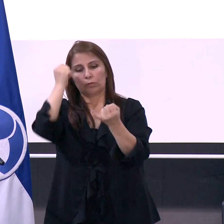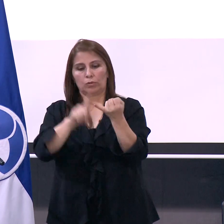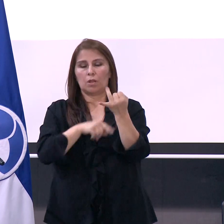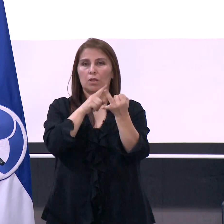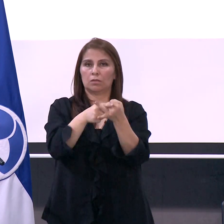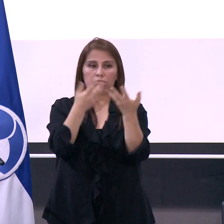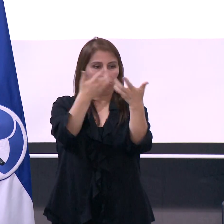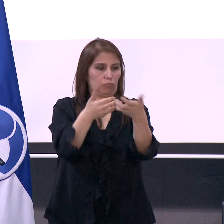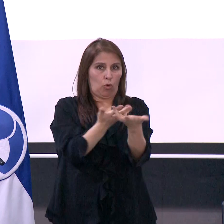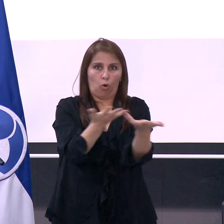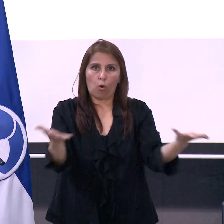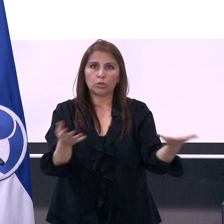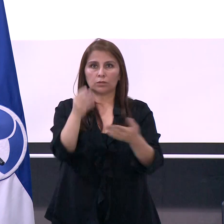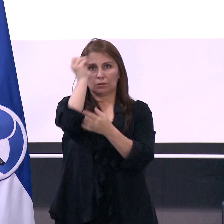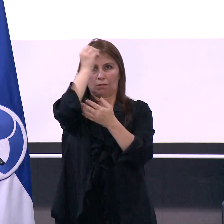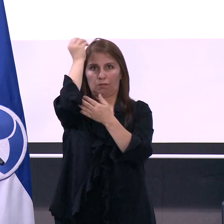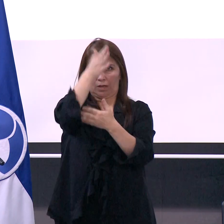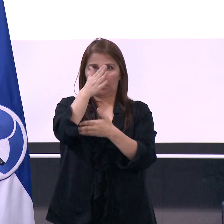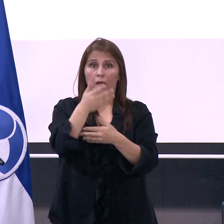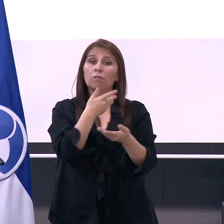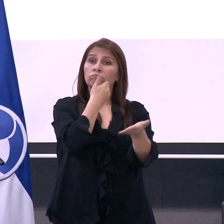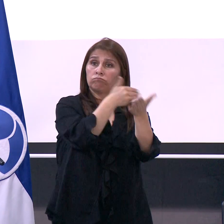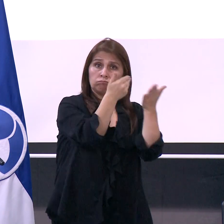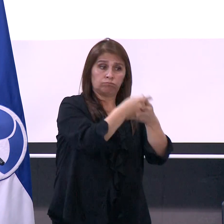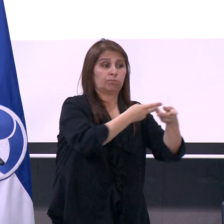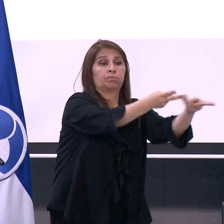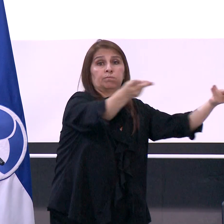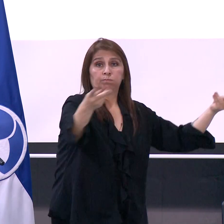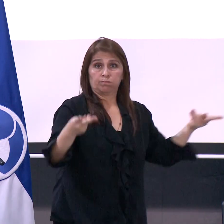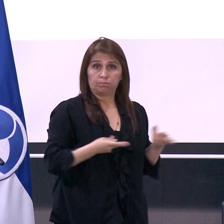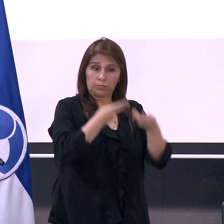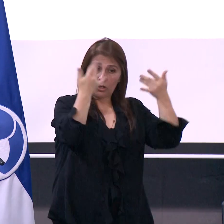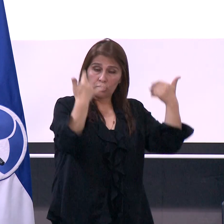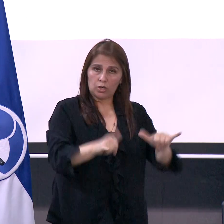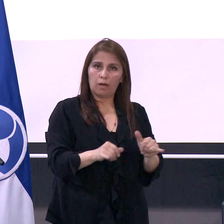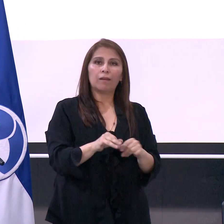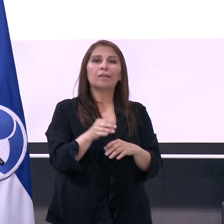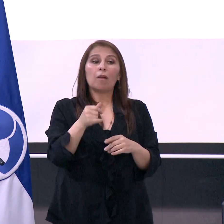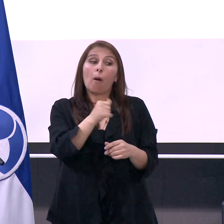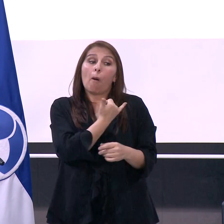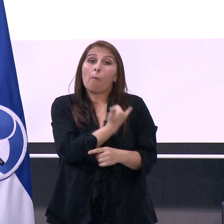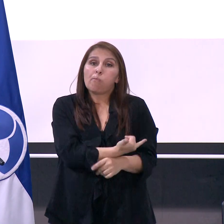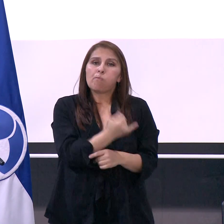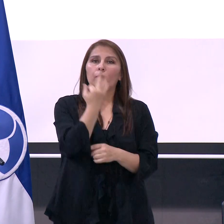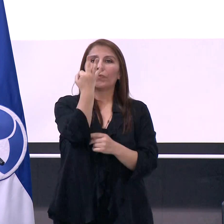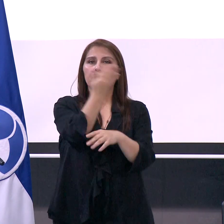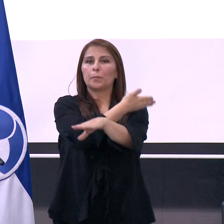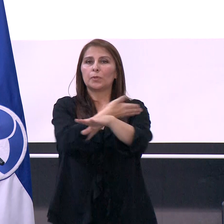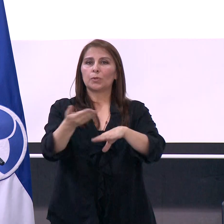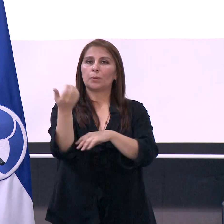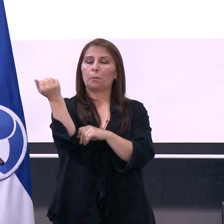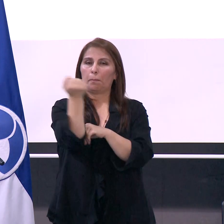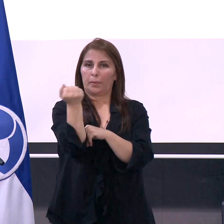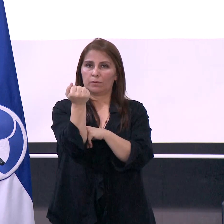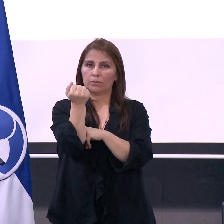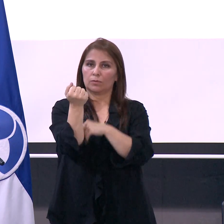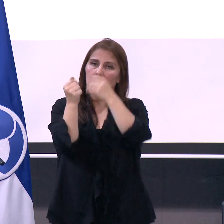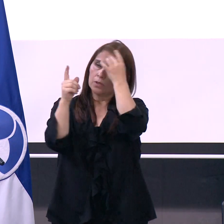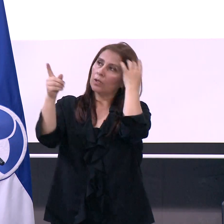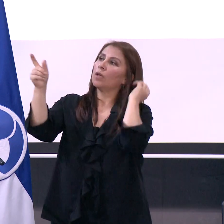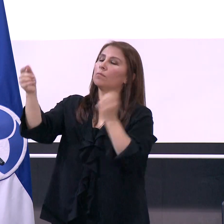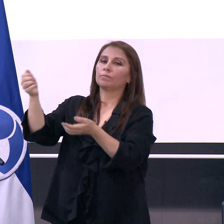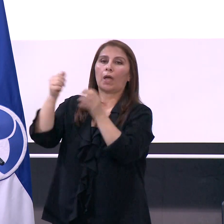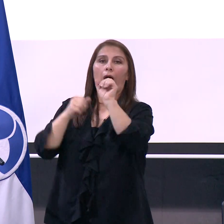ya se compre lotes para la universidad y se cuenta con tres millones de pesos que la agencia internacional de desarrollo